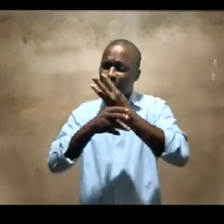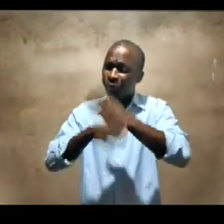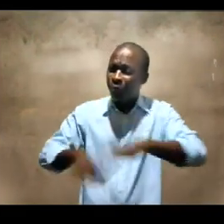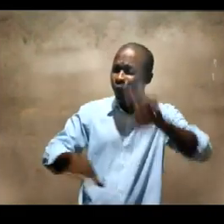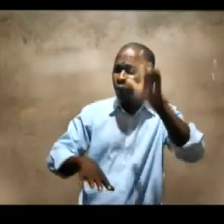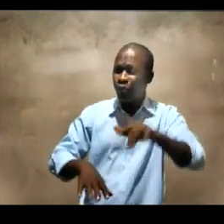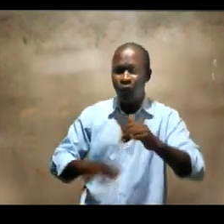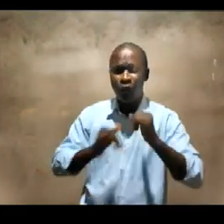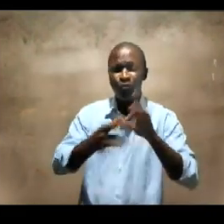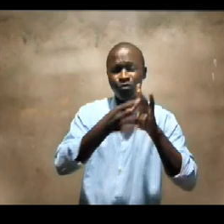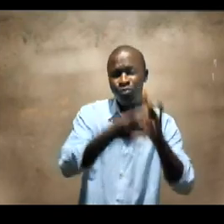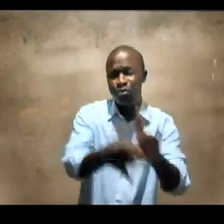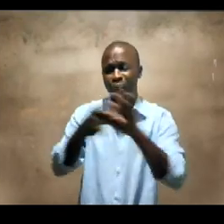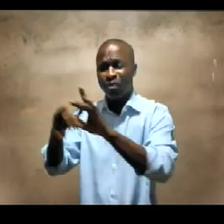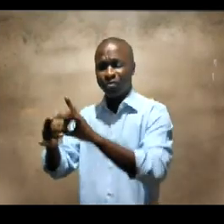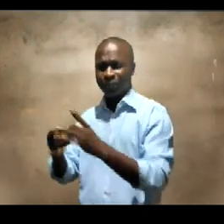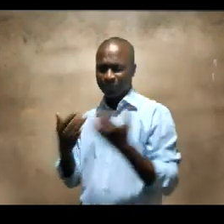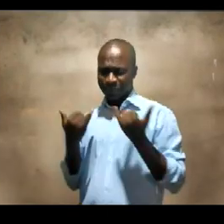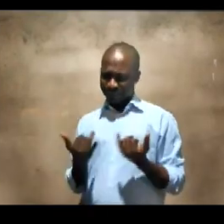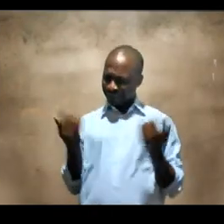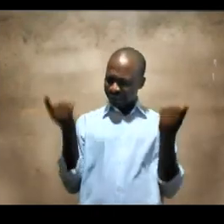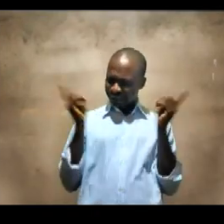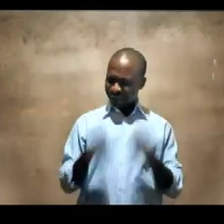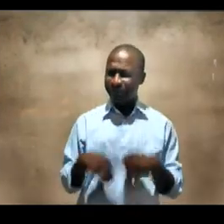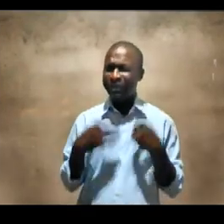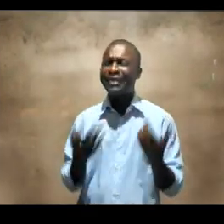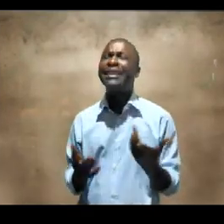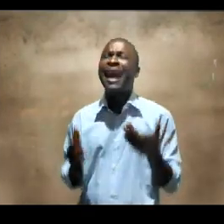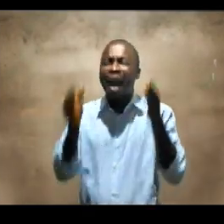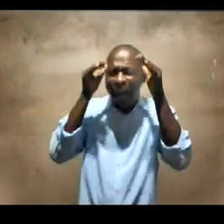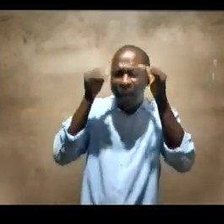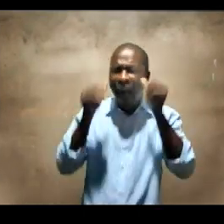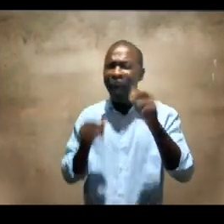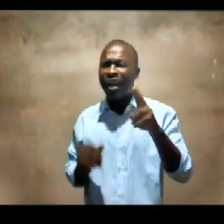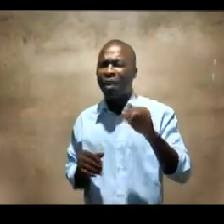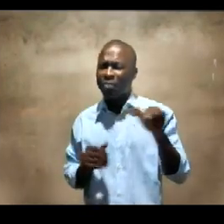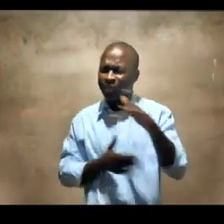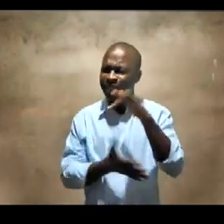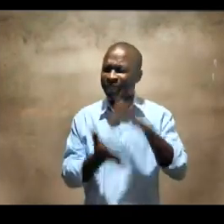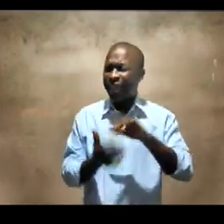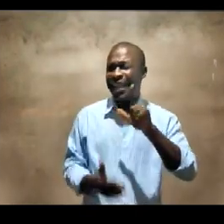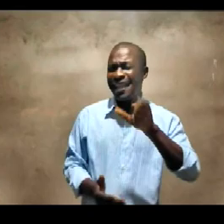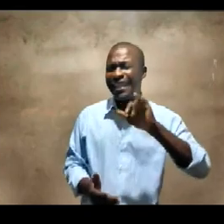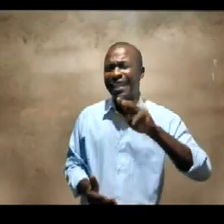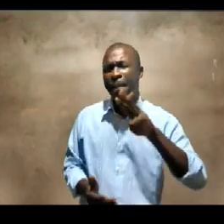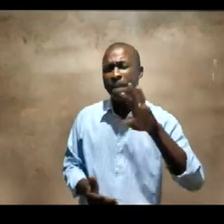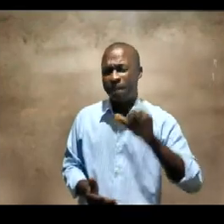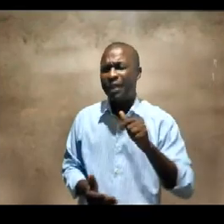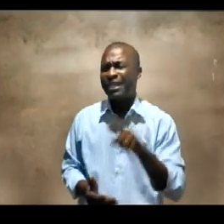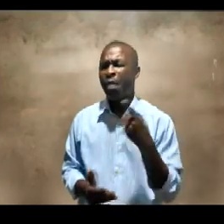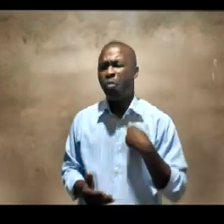Et vraiment, cette journée aujourd'hui à Lima, l'Institut du monde arabe, ça a été vraiment une belle